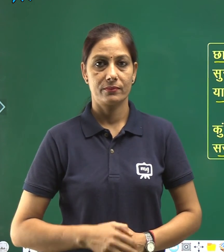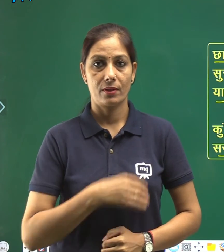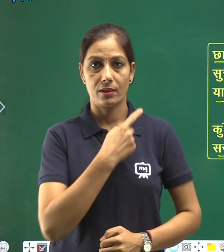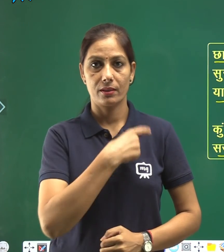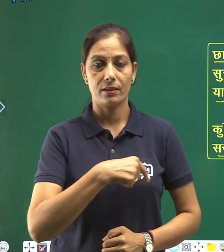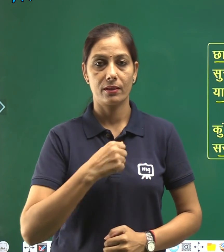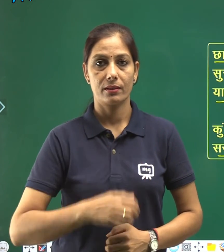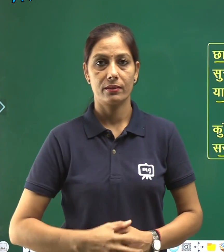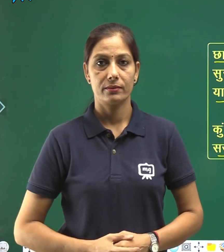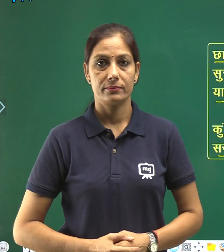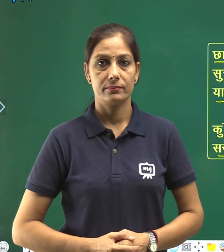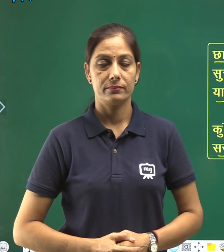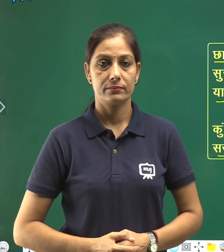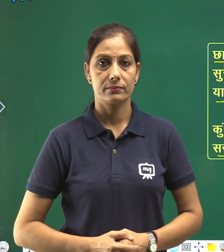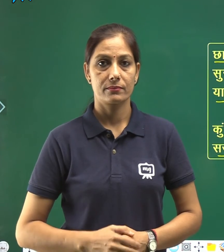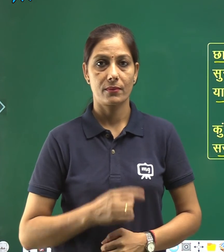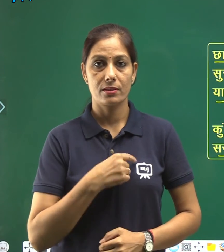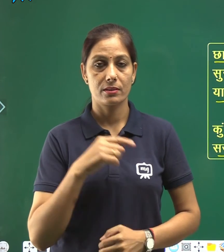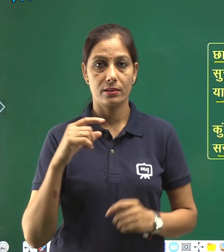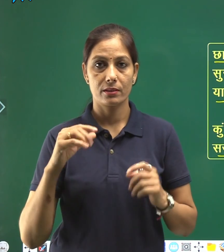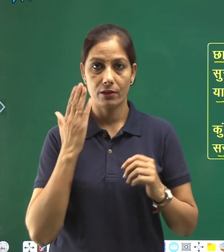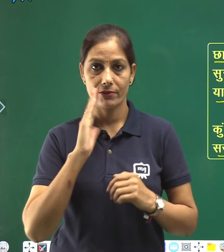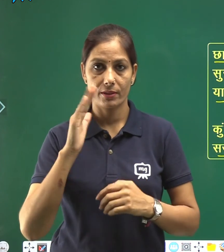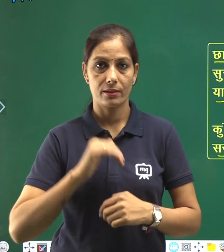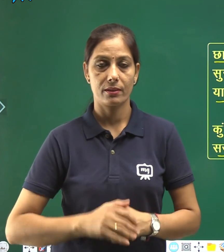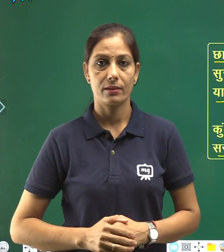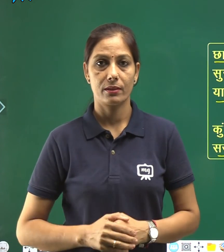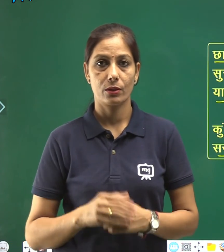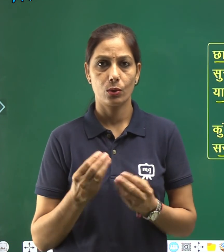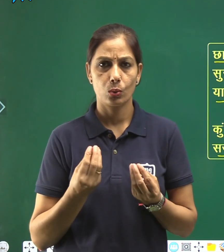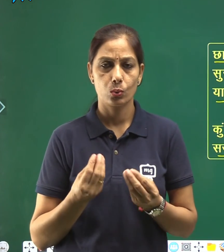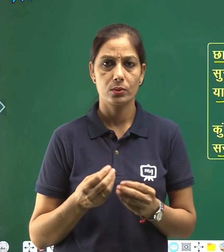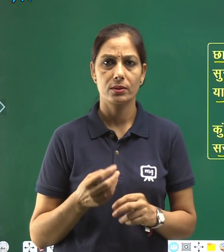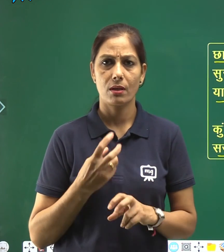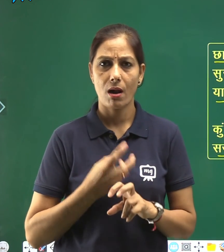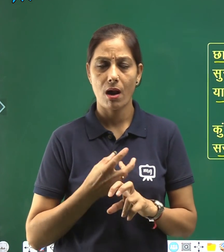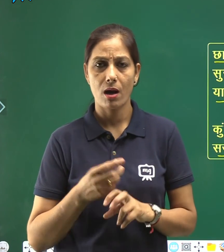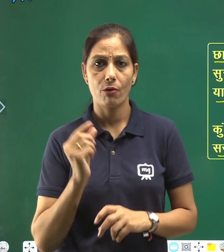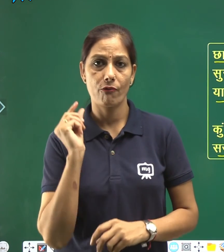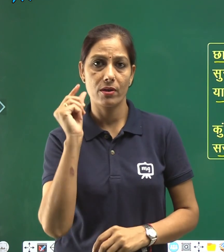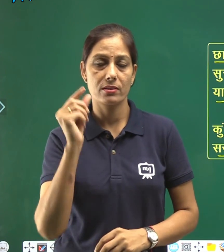ये थे इस कविता के कुछ कठिन शब्द।